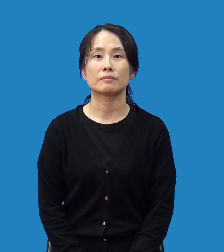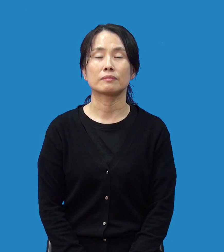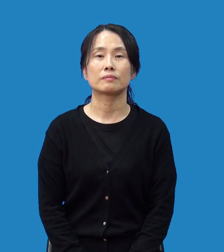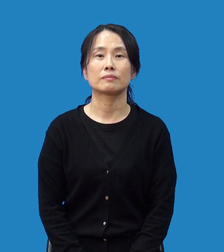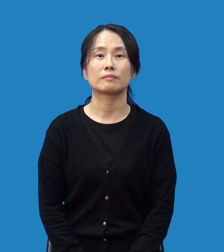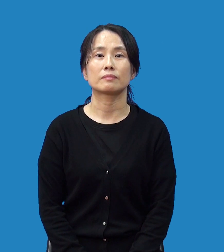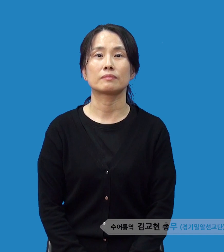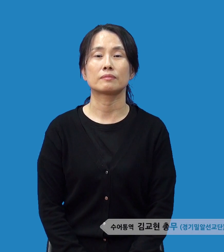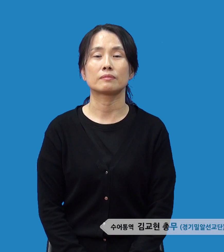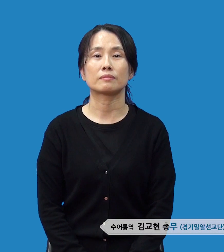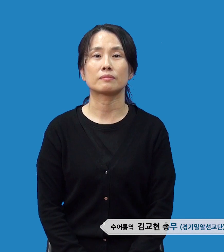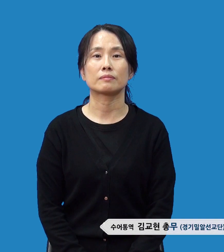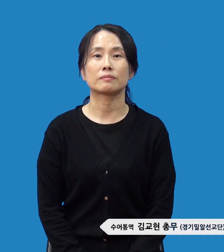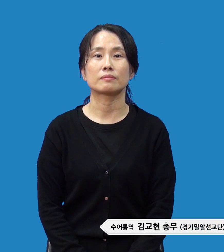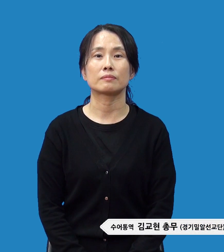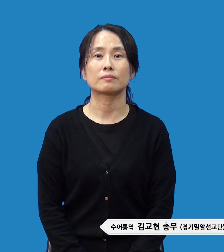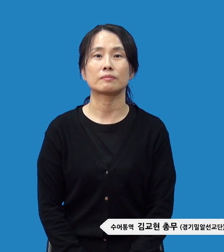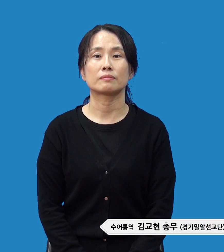감사합니다.